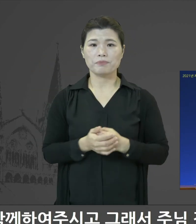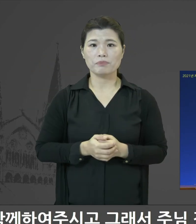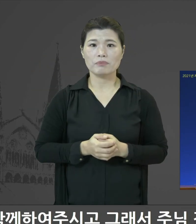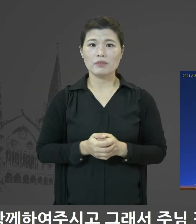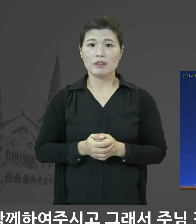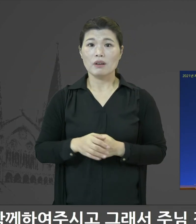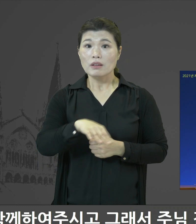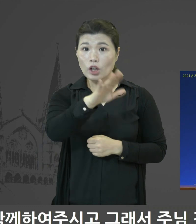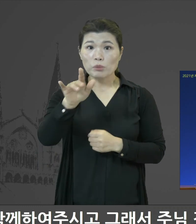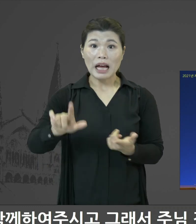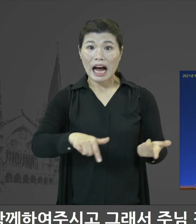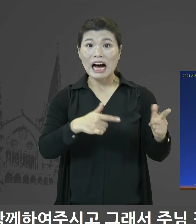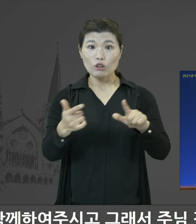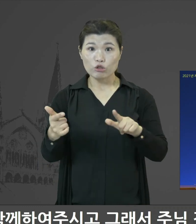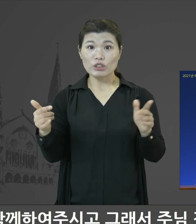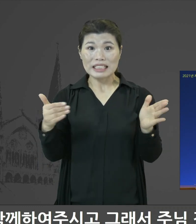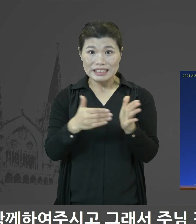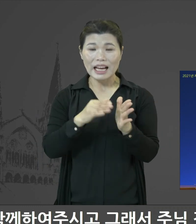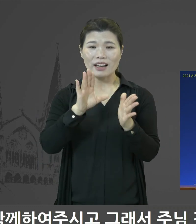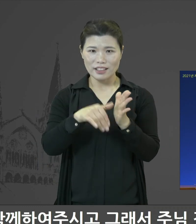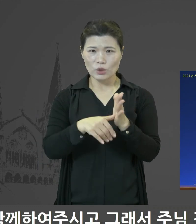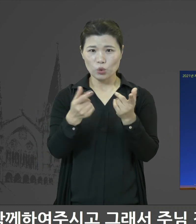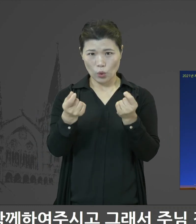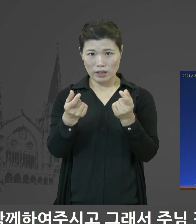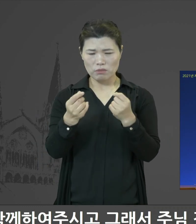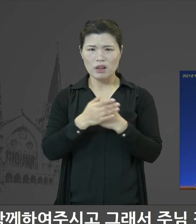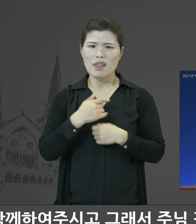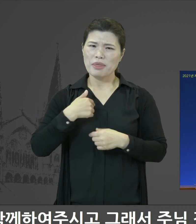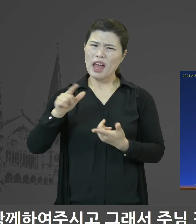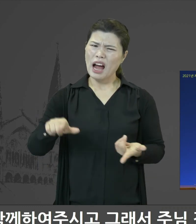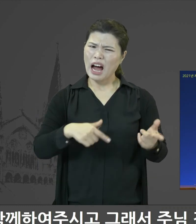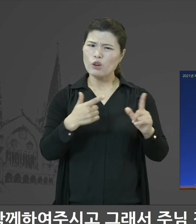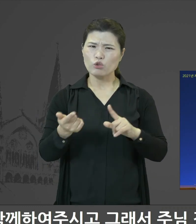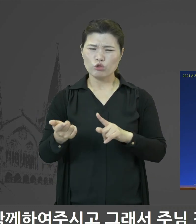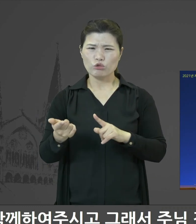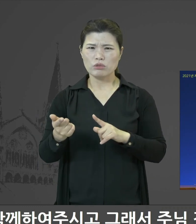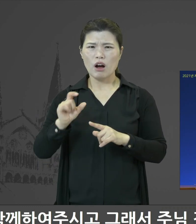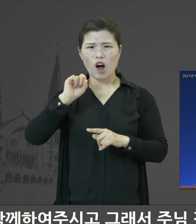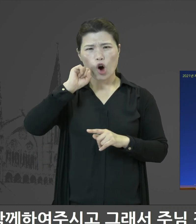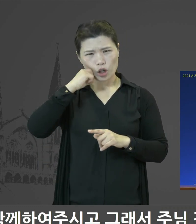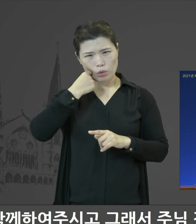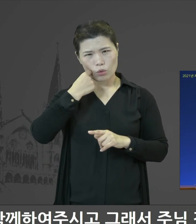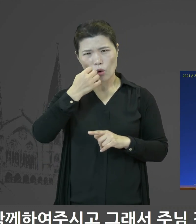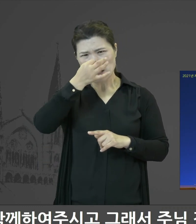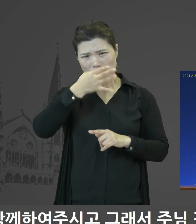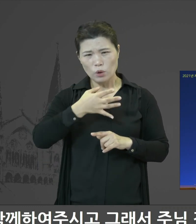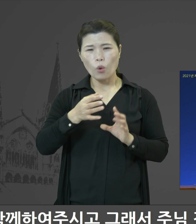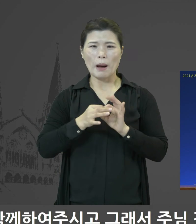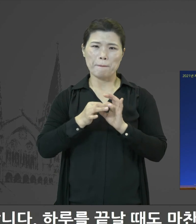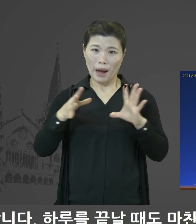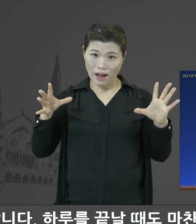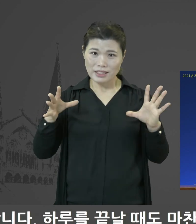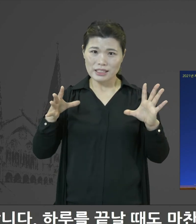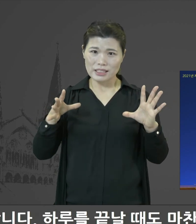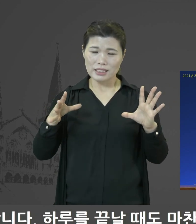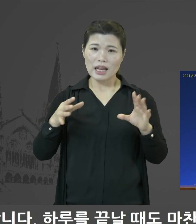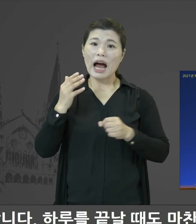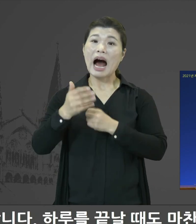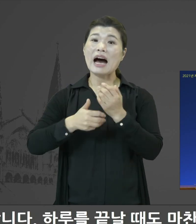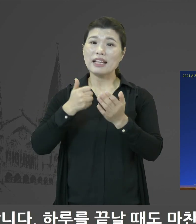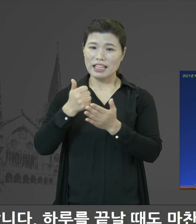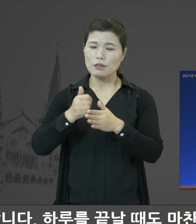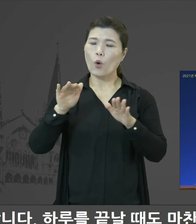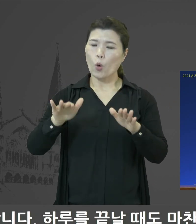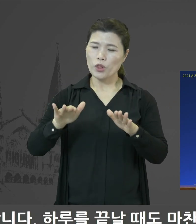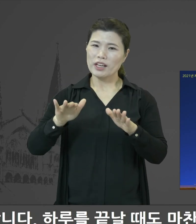때도 마찬가지입니다. 하루의 삶이 어땠는지 간에 주님 고맙습니다. 오늘 하루가 끝납니다. 내일 또 한